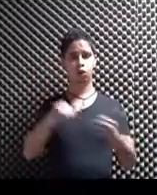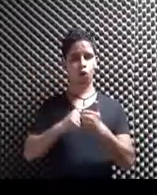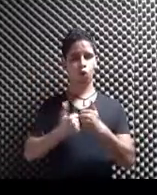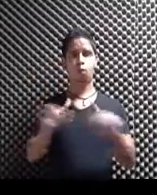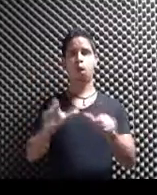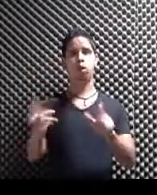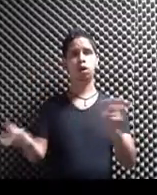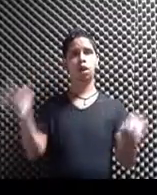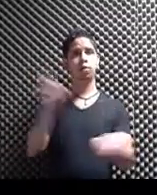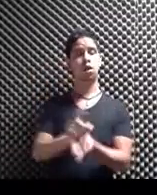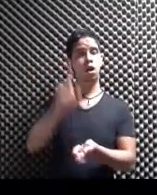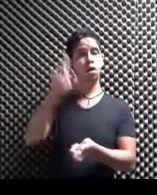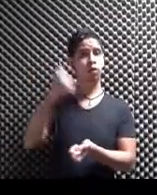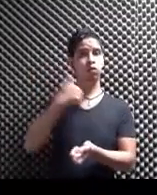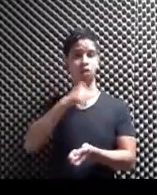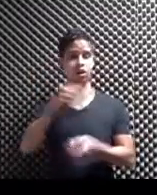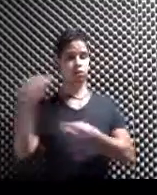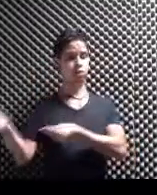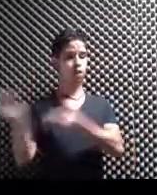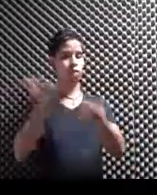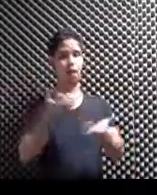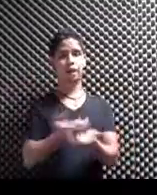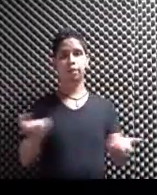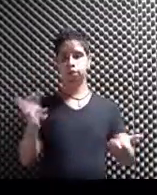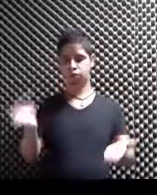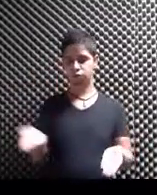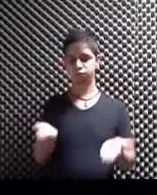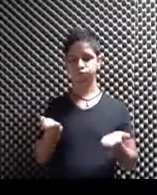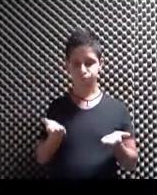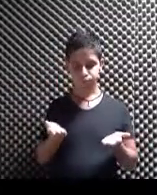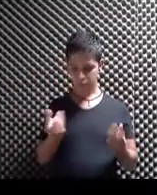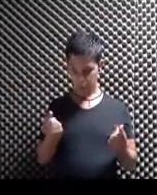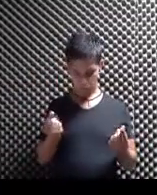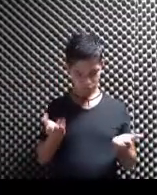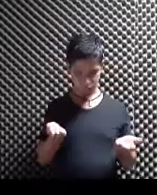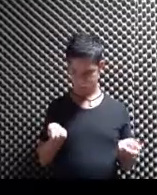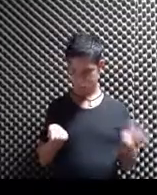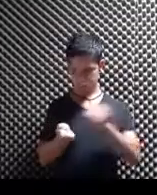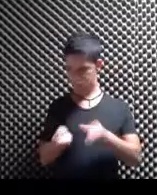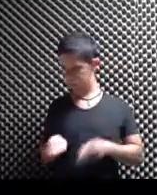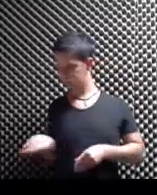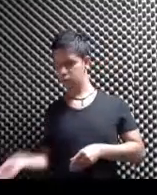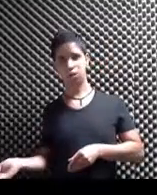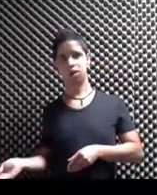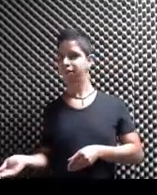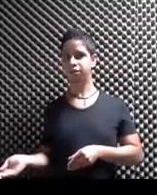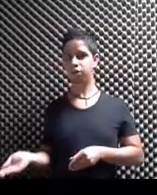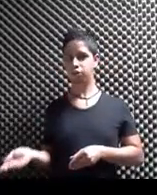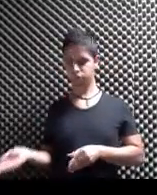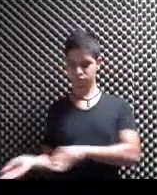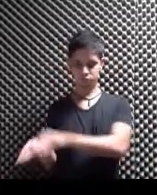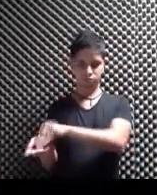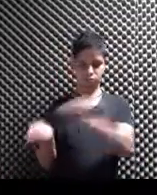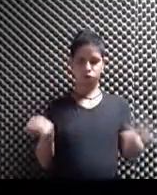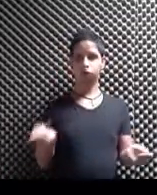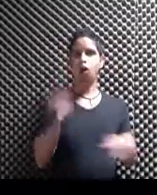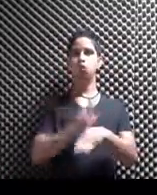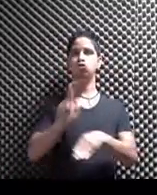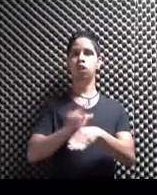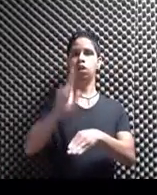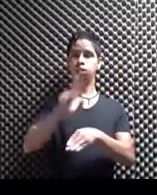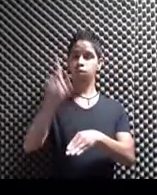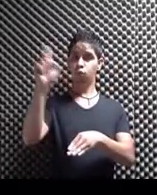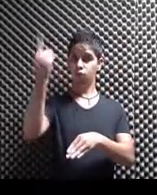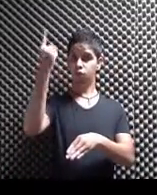si con las herramientas y las engavetas en la casa es que una cosa es adivinar y otra cosa es la psicología que brega la